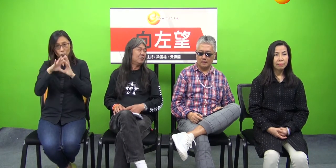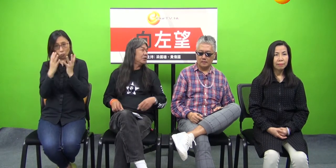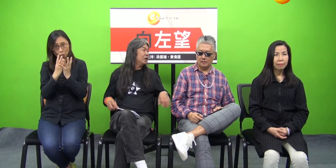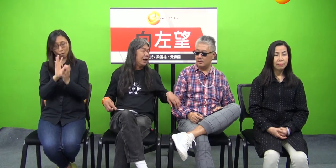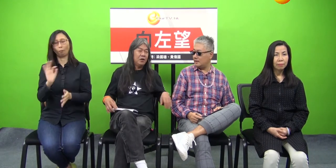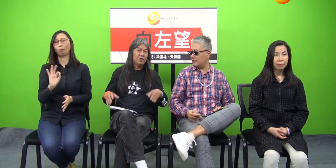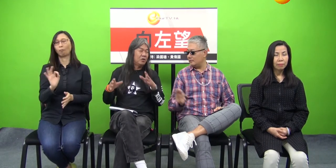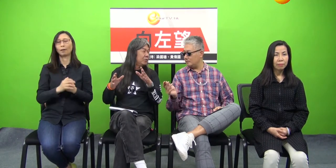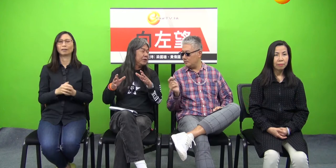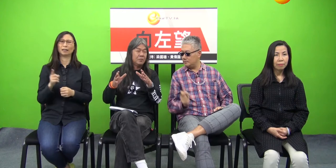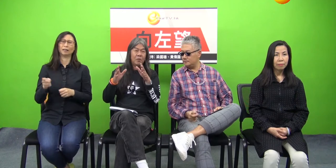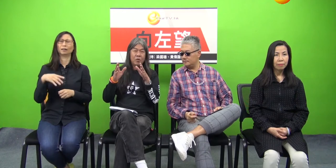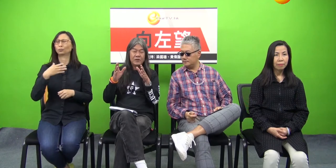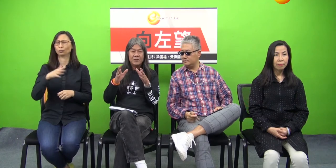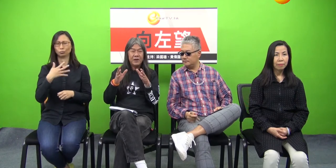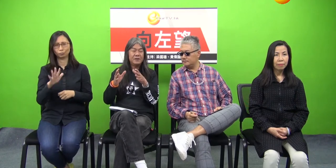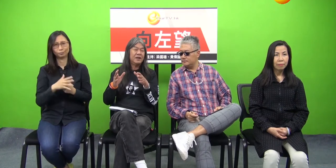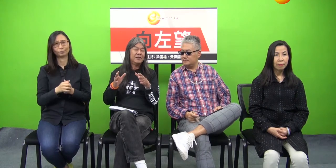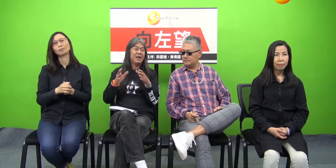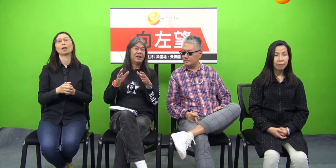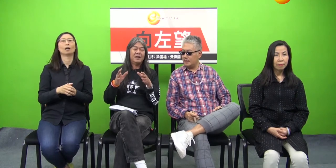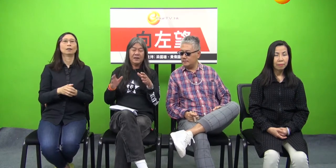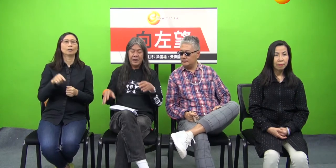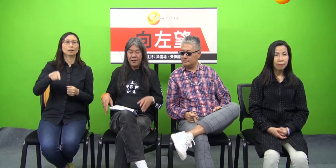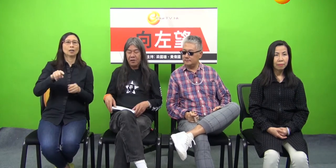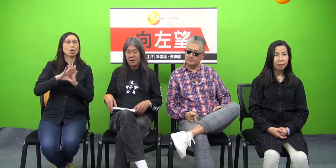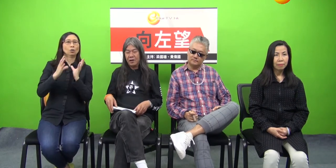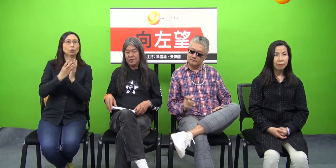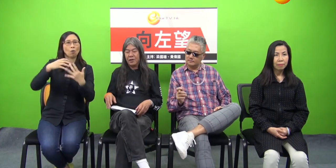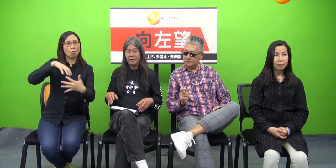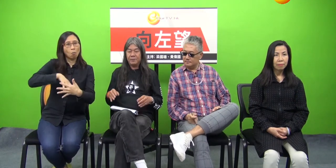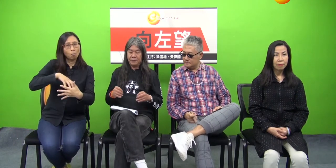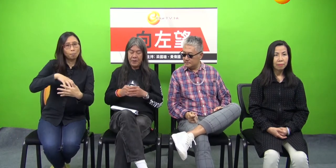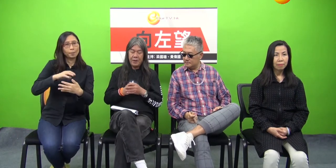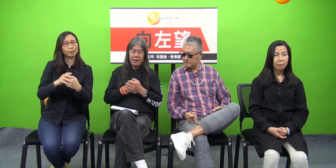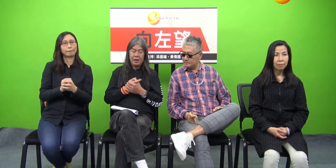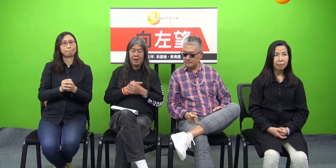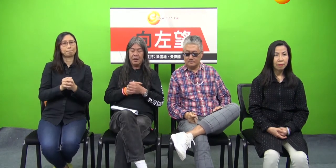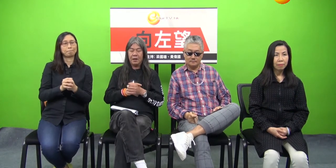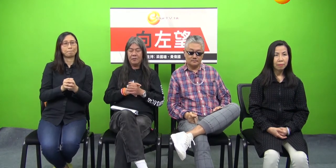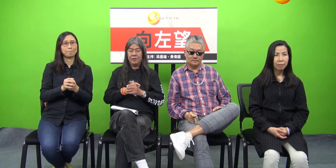咁喺呢個黨裏邊，呢、這個無是非，即係呢個所謂